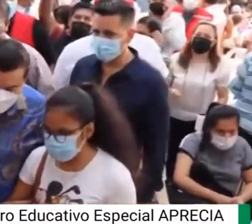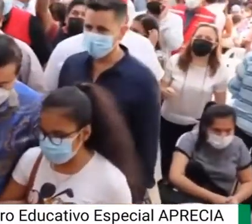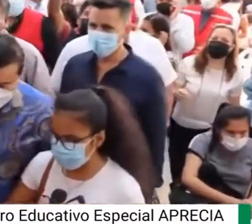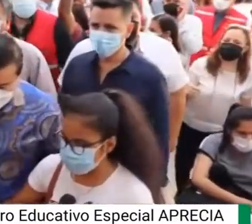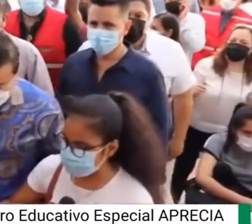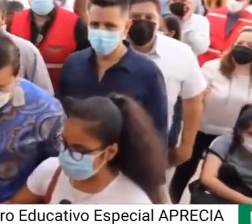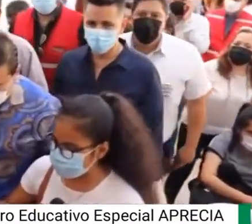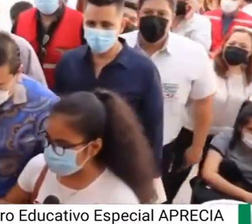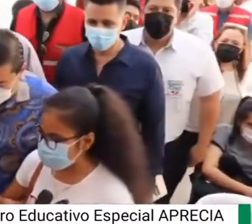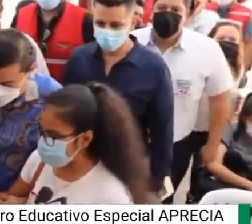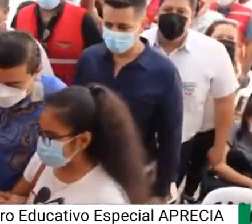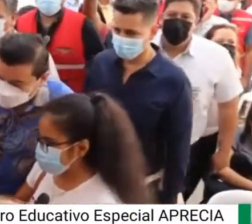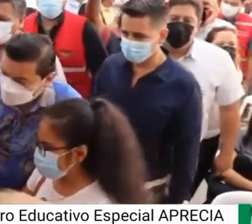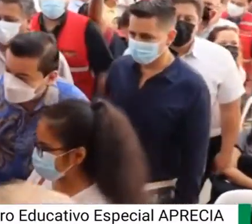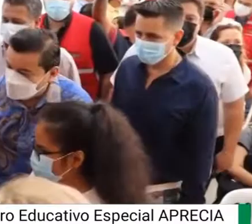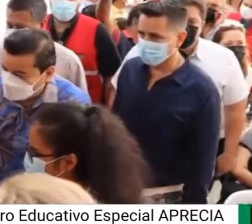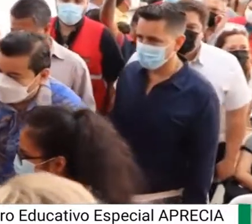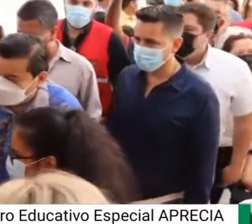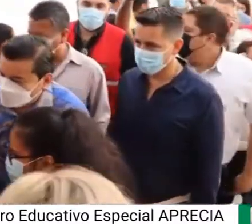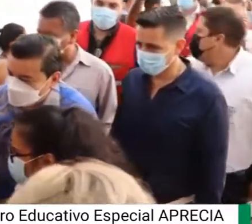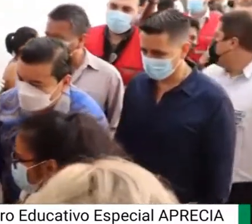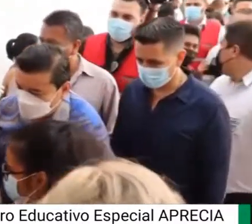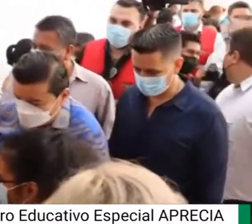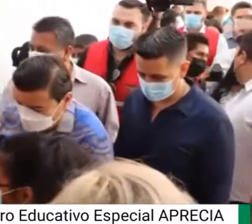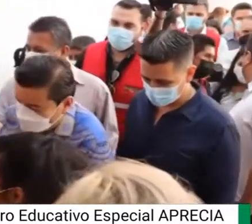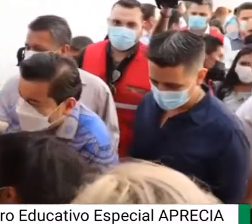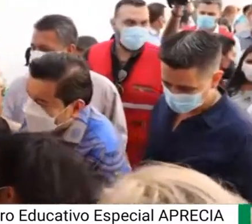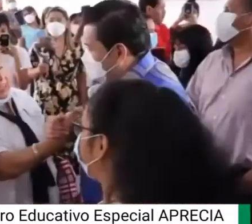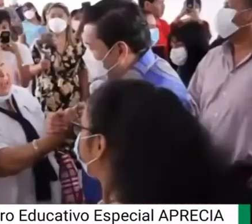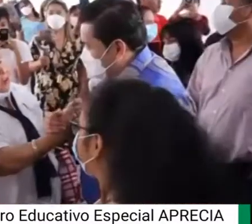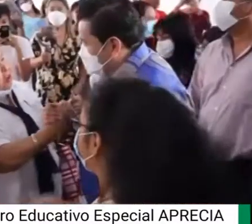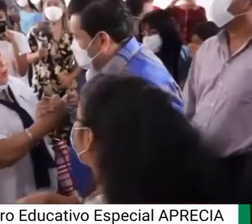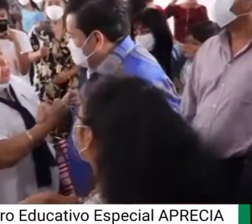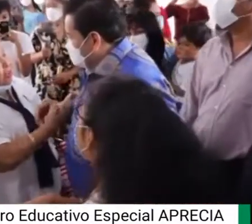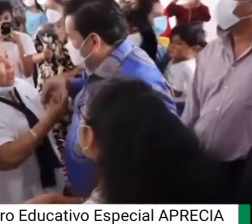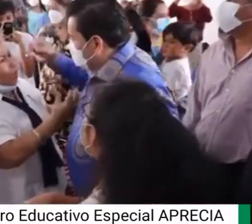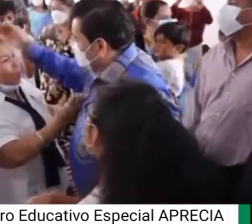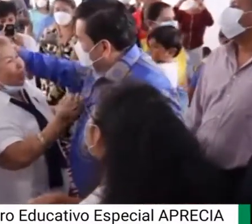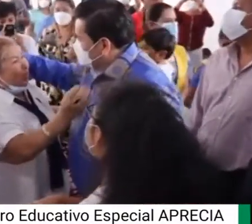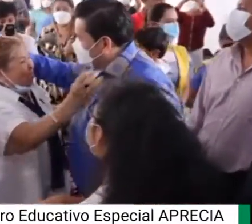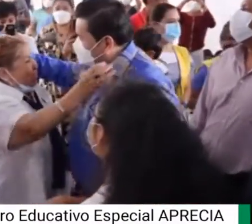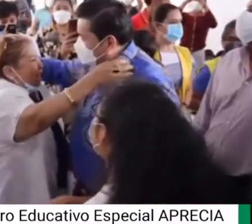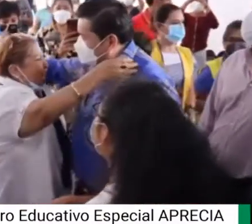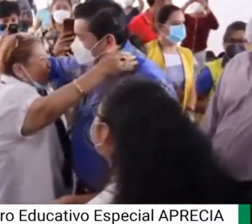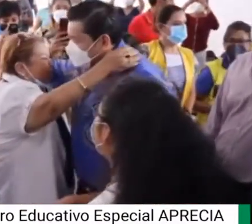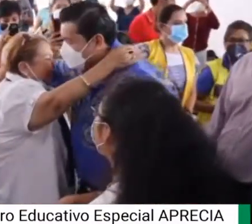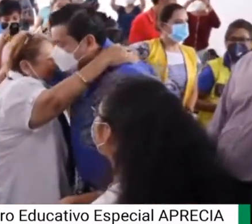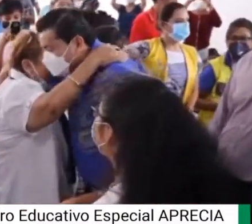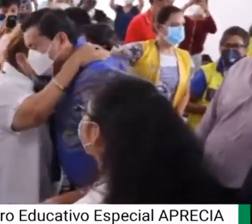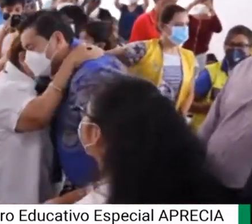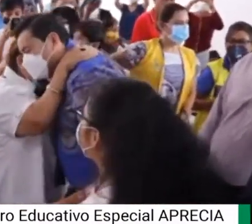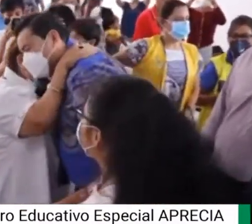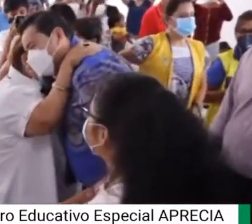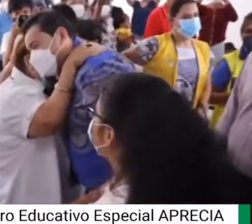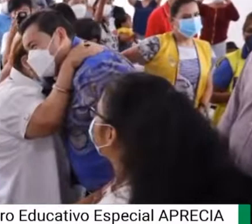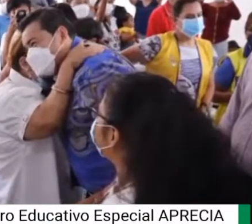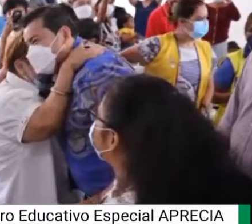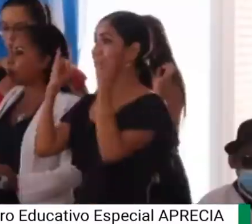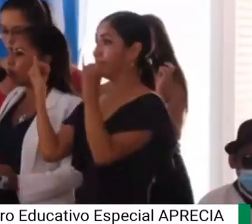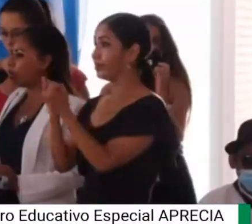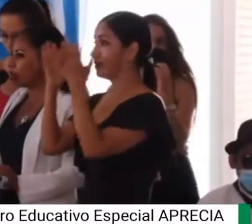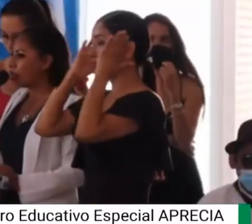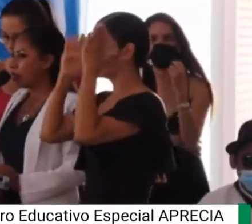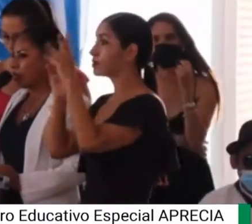con mi apoyo, cuenten con mi cariño, mi respeto y que Dios los bendiga. Muchas gracias, que Dios los bendiga a todos. Esta institución